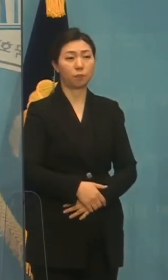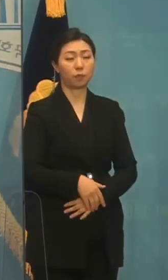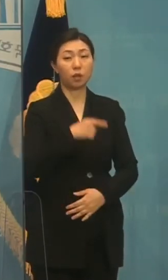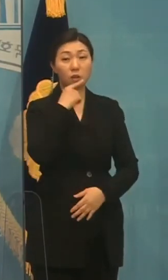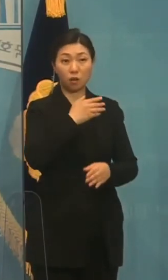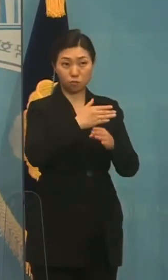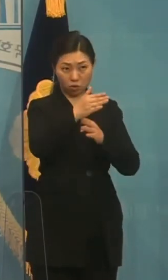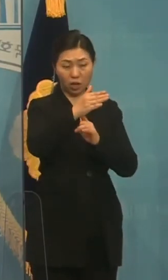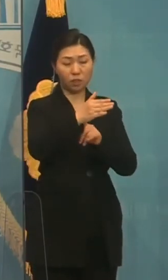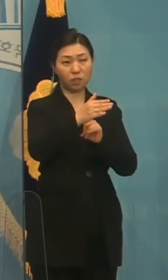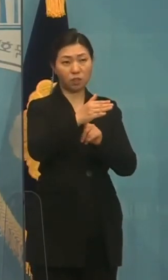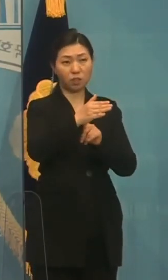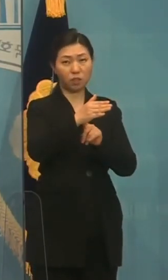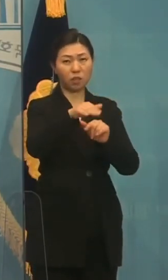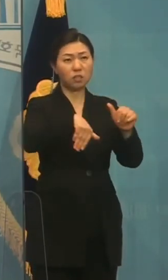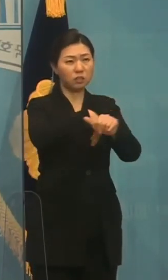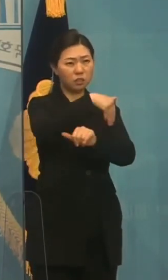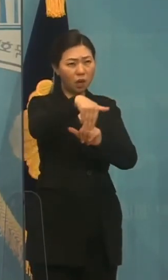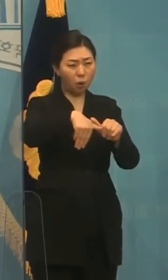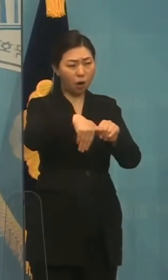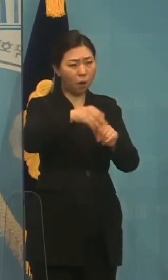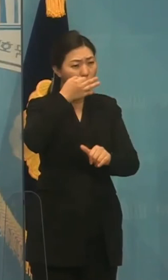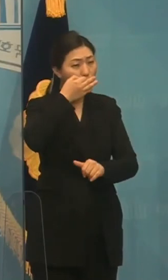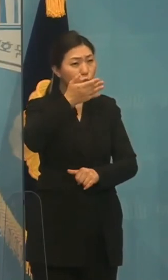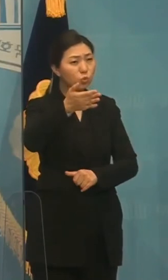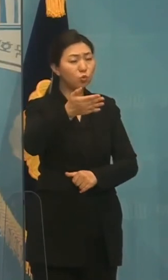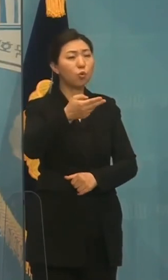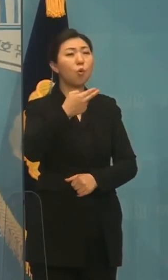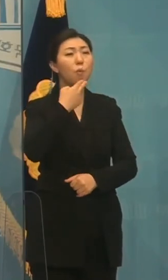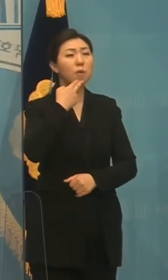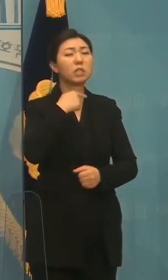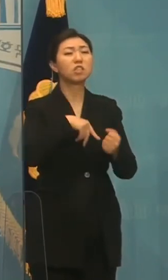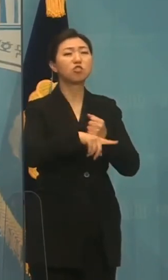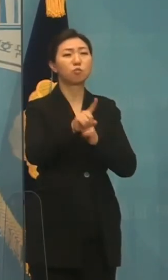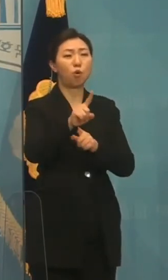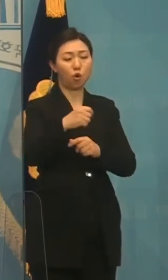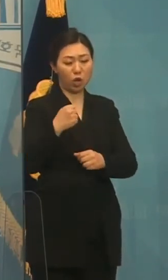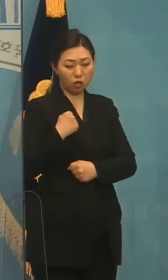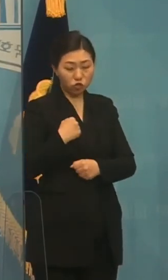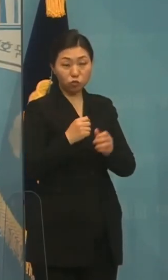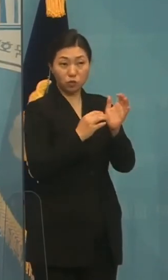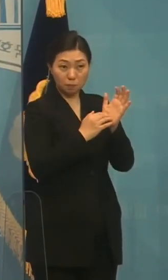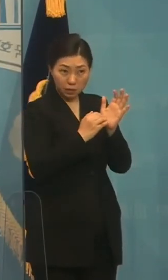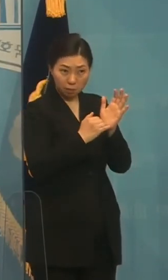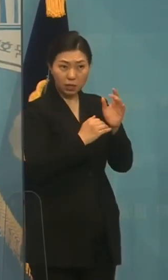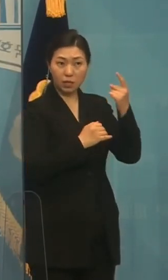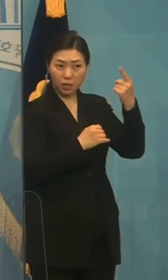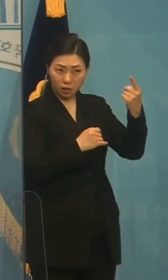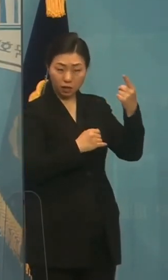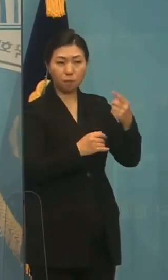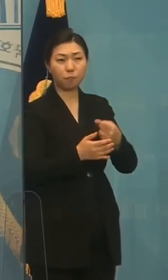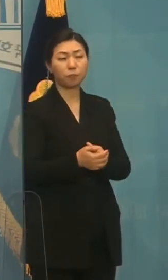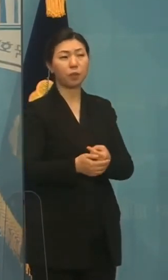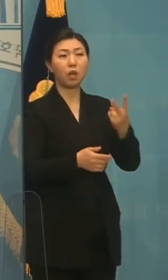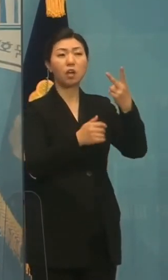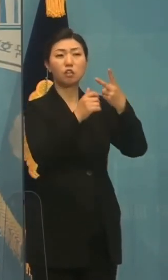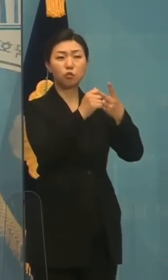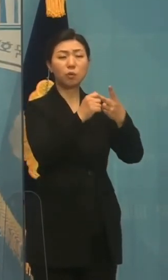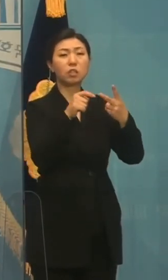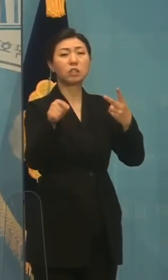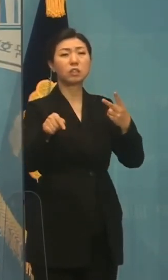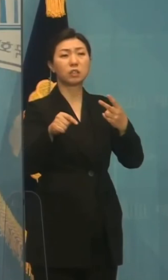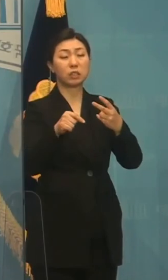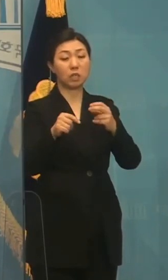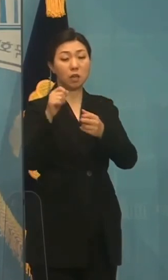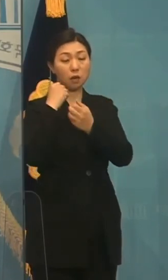북한에서만 현장을 국민들한테 공개 안 하는 이유는 두 가지입니다. 군사비밀상 문제가 있거나 그 사람 신원이